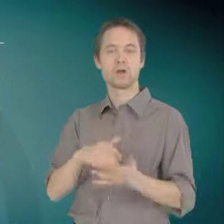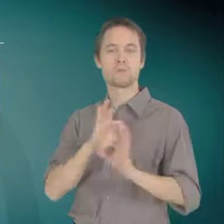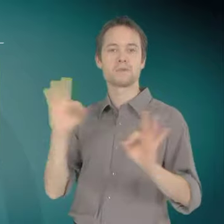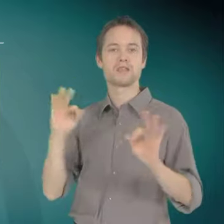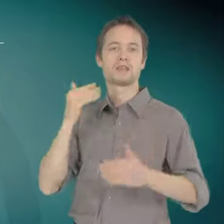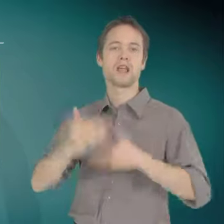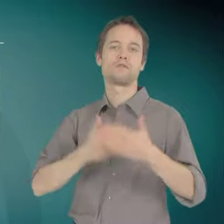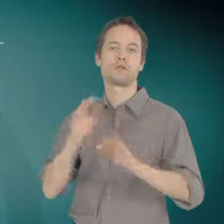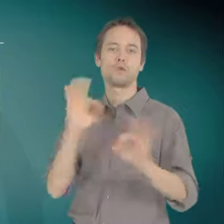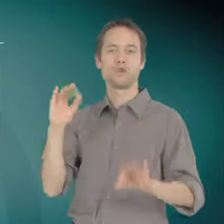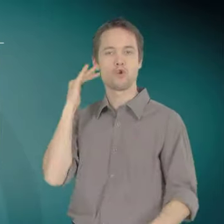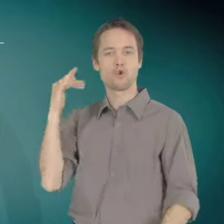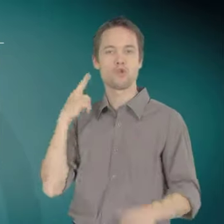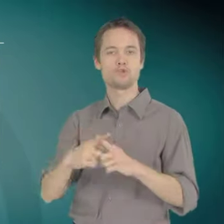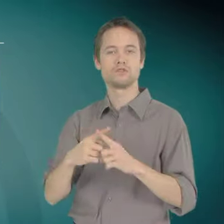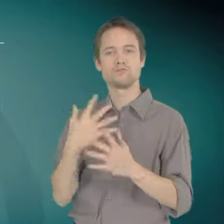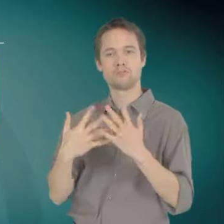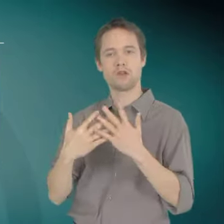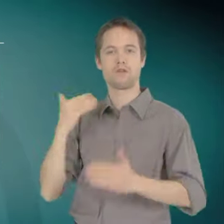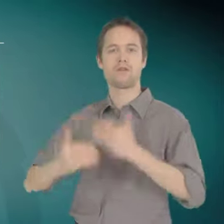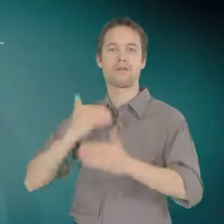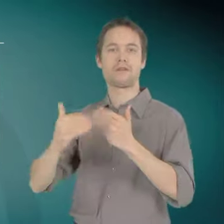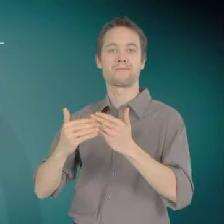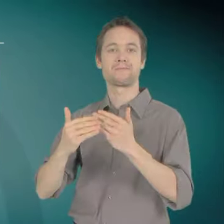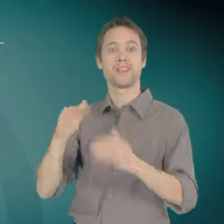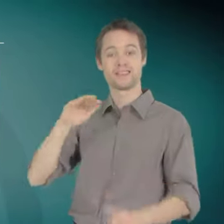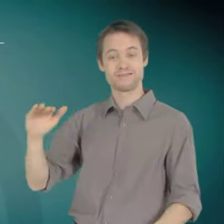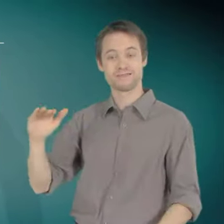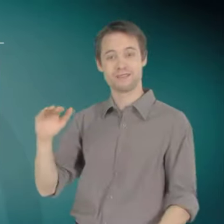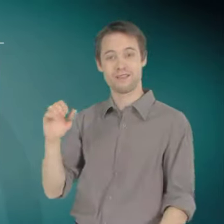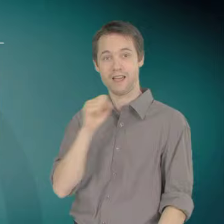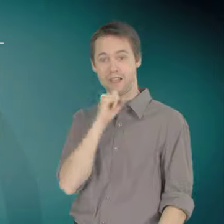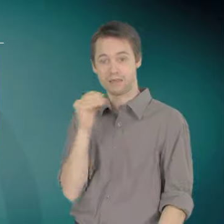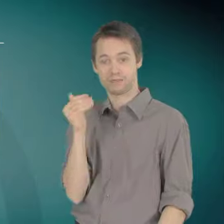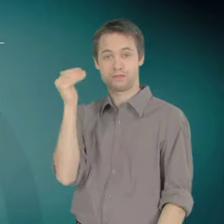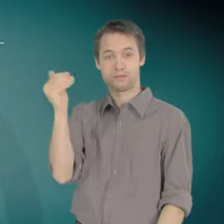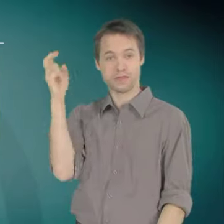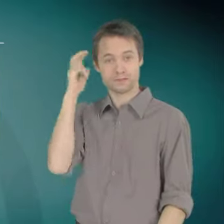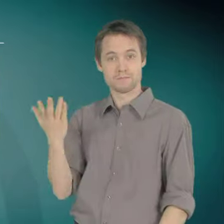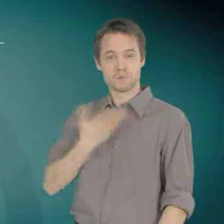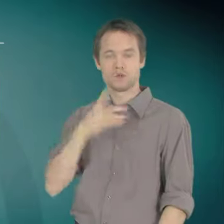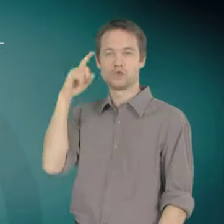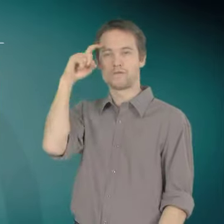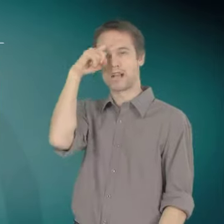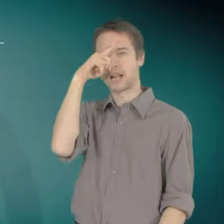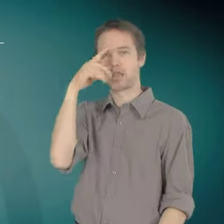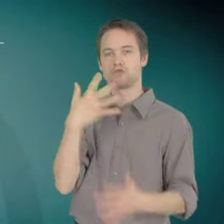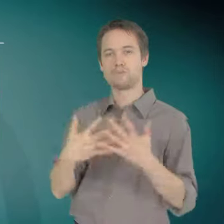habe es bessere entwicklungschancen betreffend hörvermögen und spracherwerb bei kindern die erst spät implantiert werden